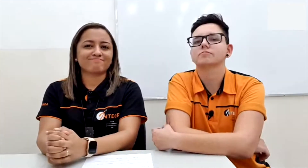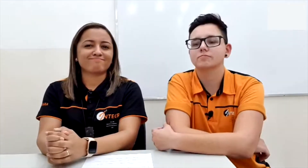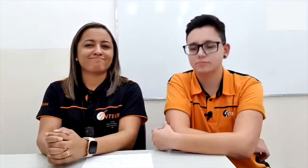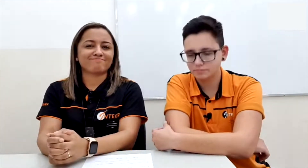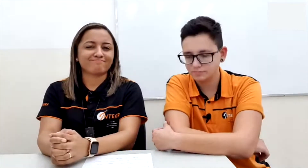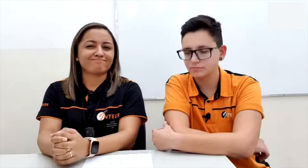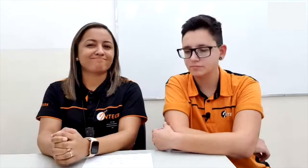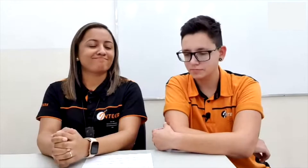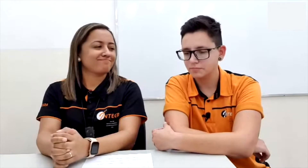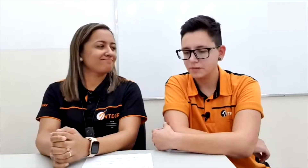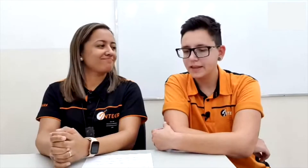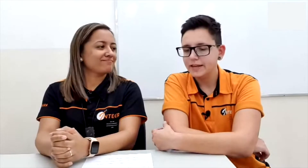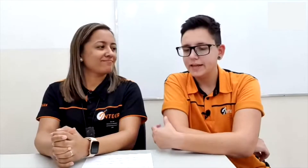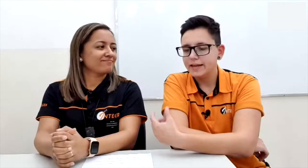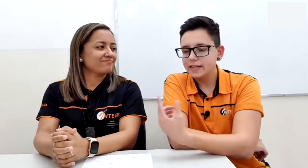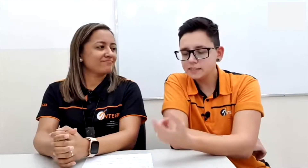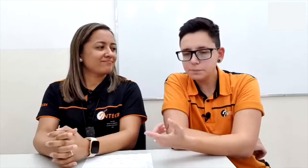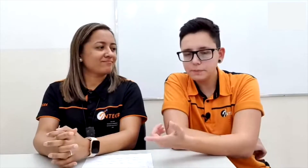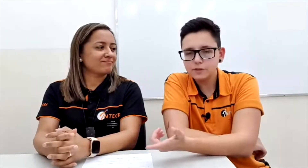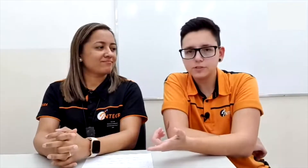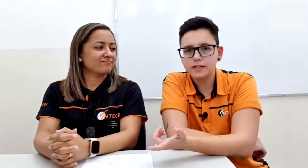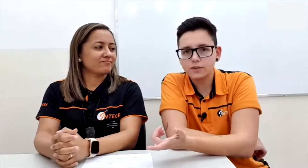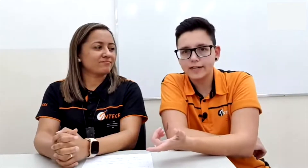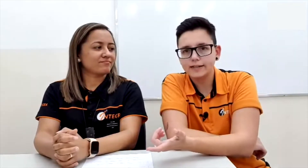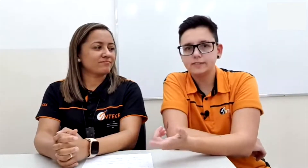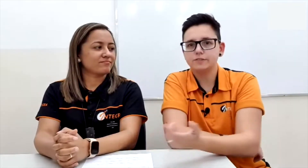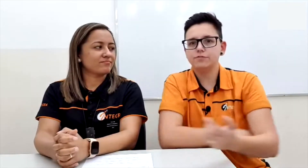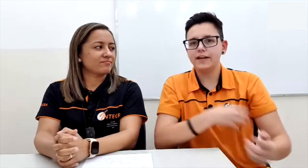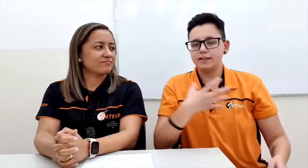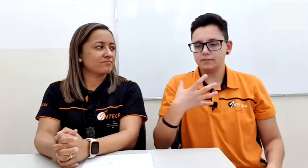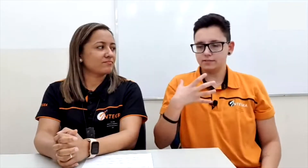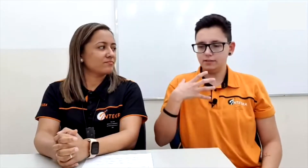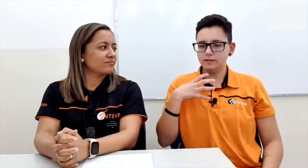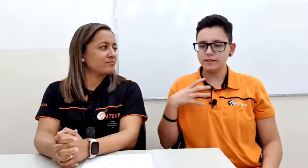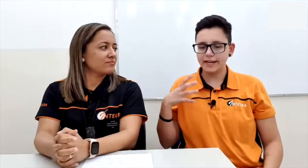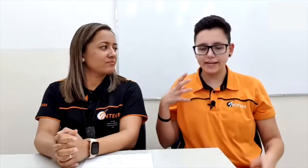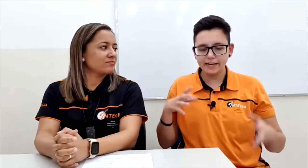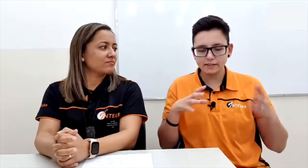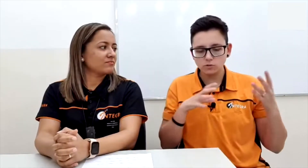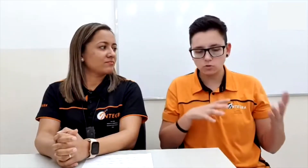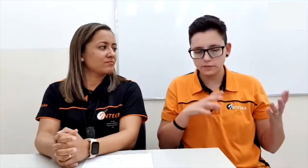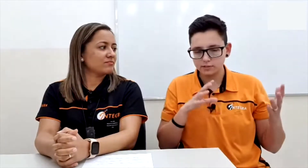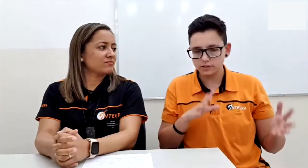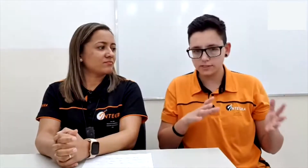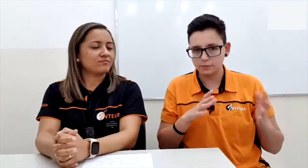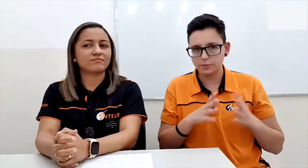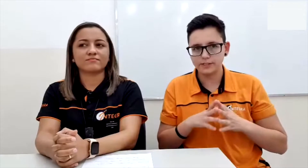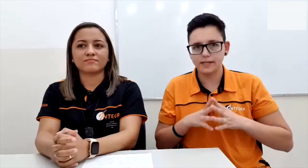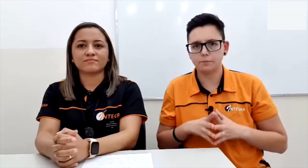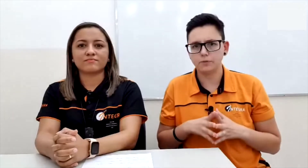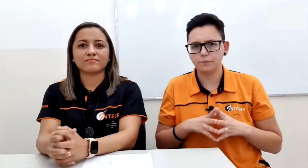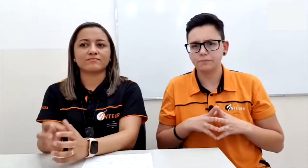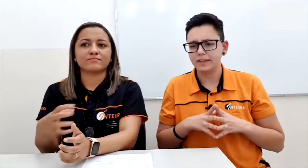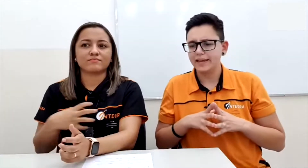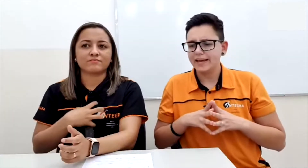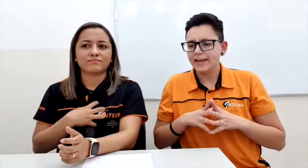empatia. Esse primeiro sinal que a Larissa fez, ele entra no contexto assim, por exemplo,